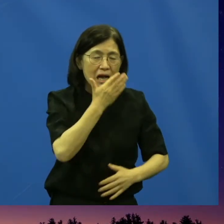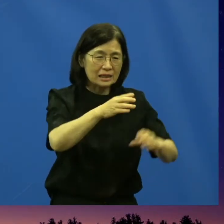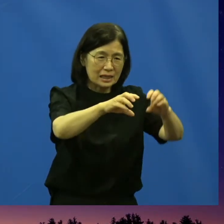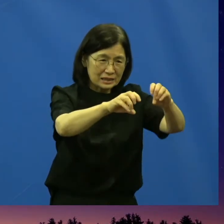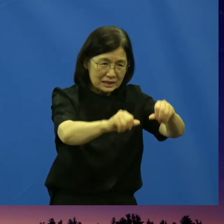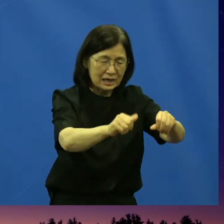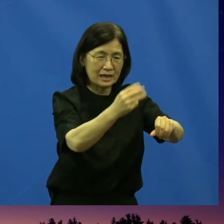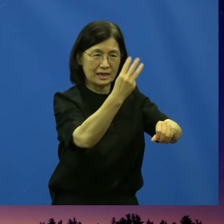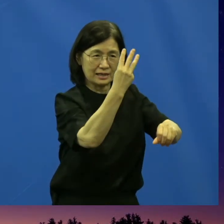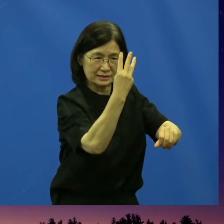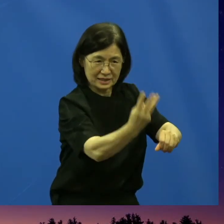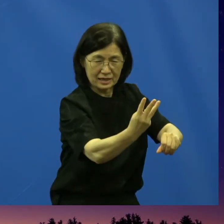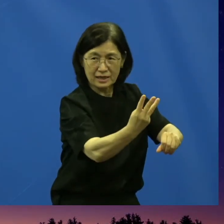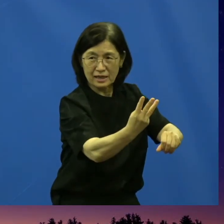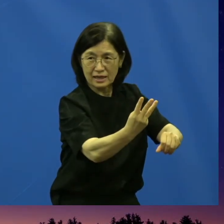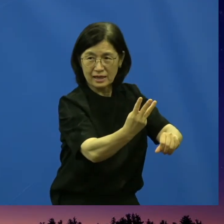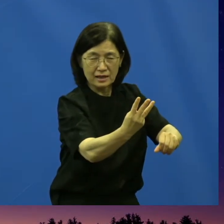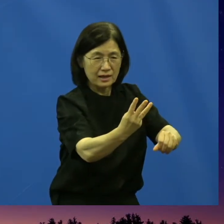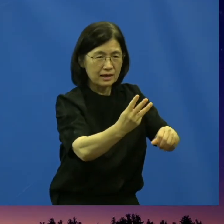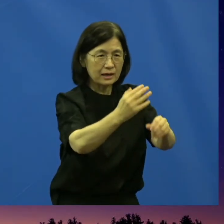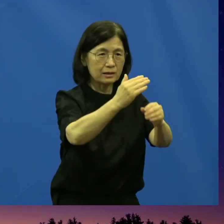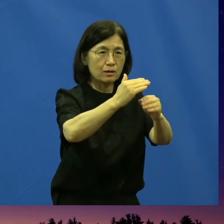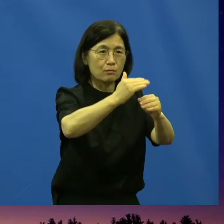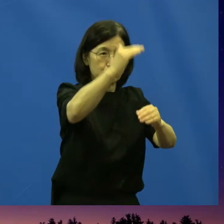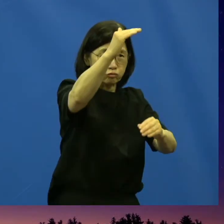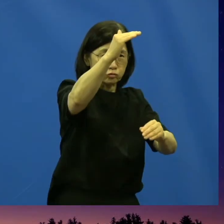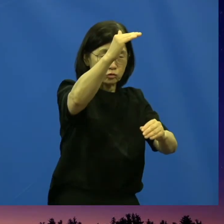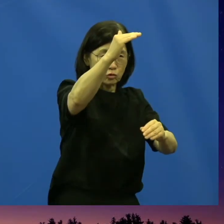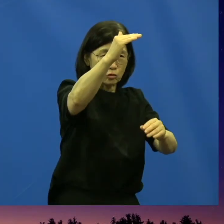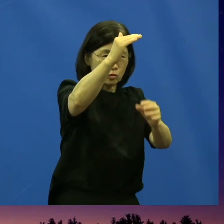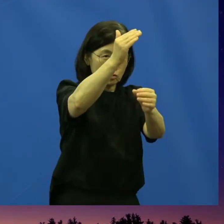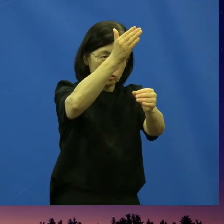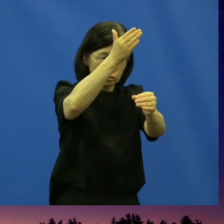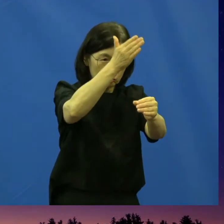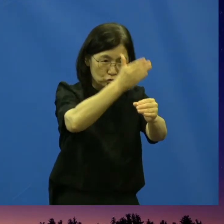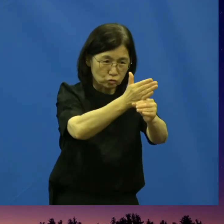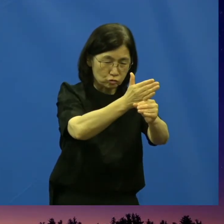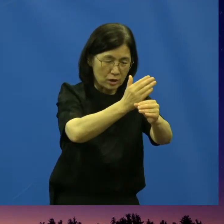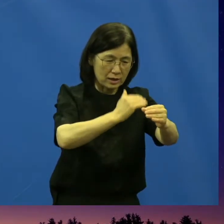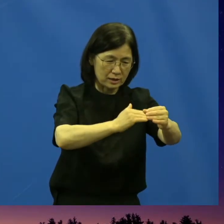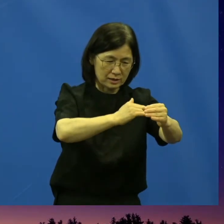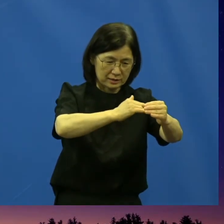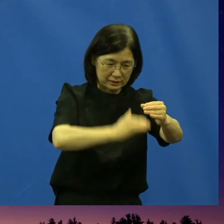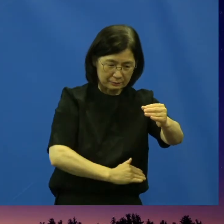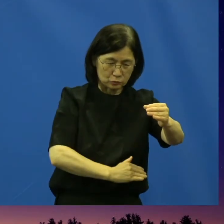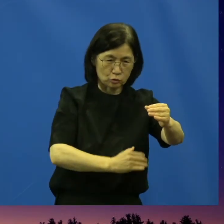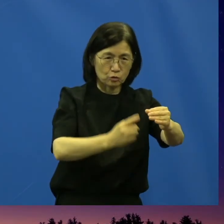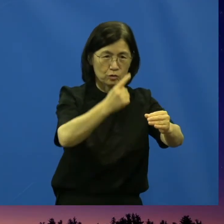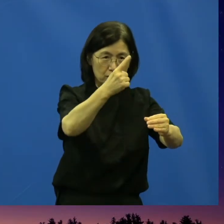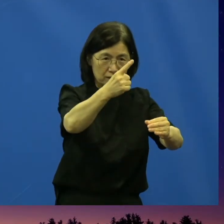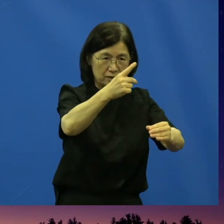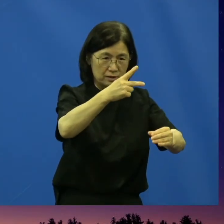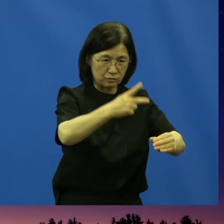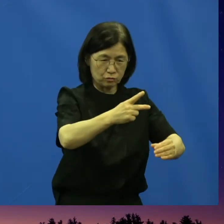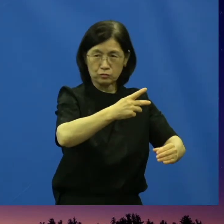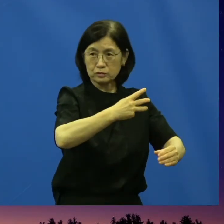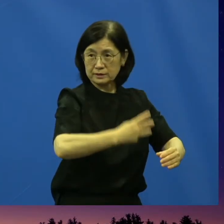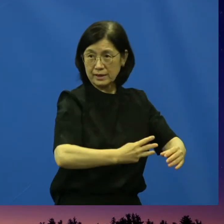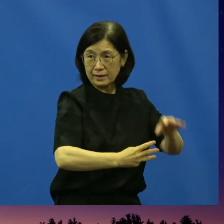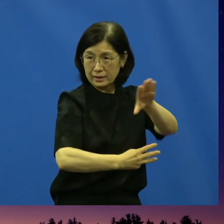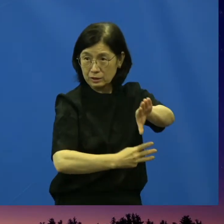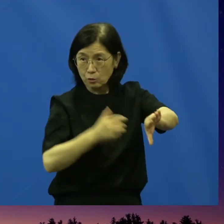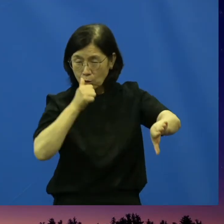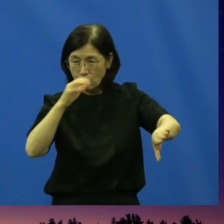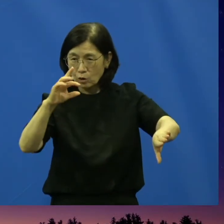게데스, 가나안 중앙에 세겜, 가나안 남쪽에 헤브론, 그 다음에 요단